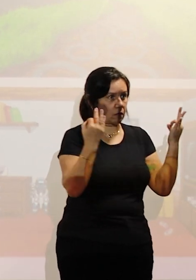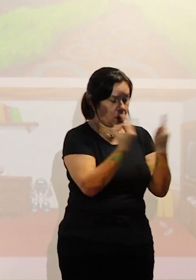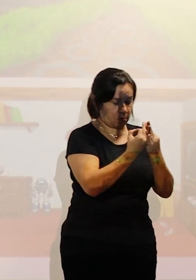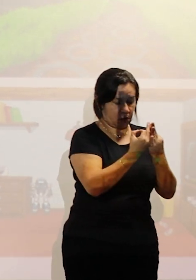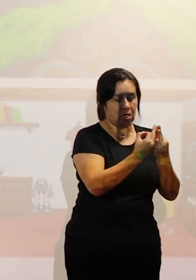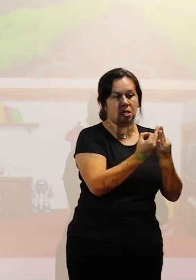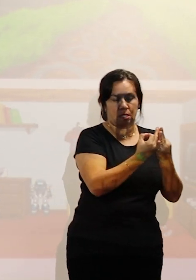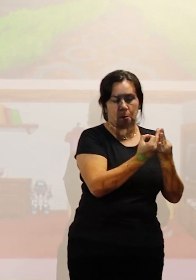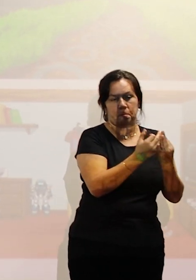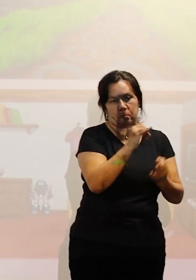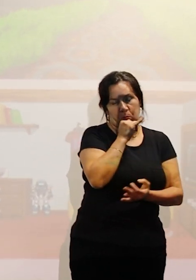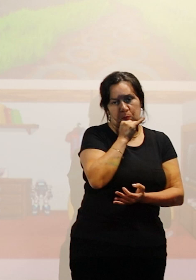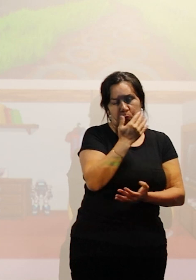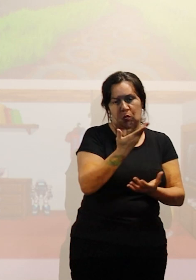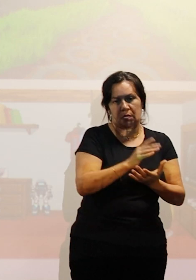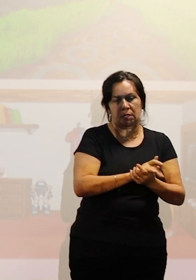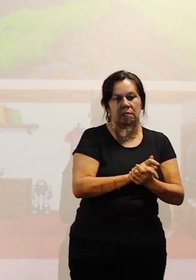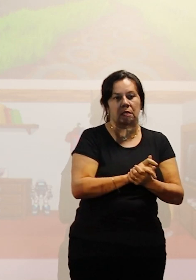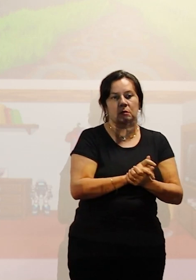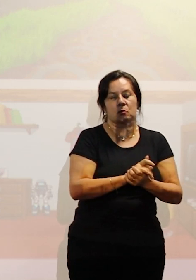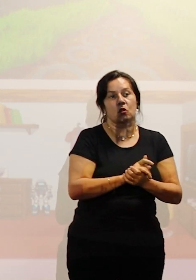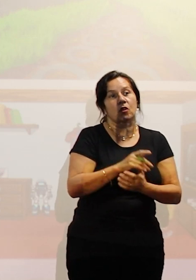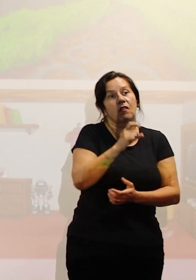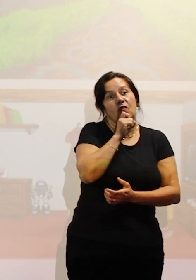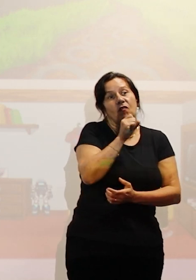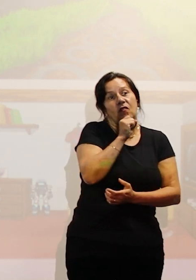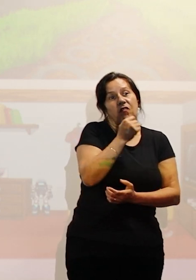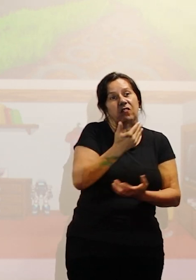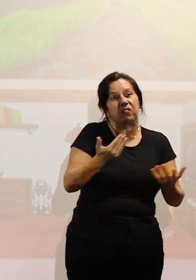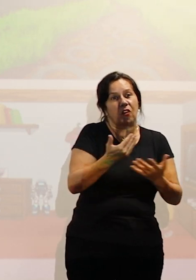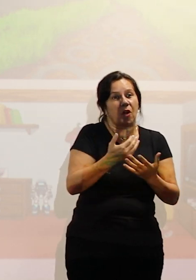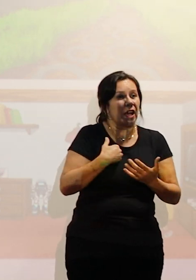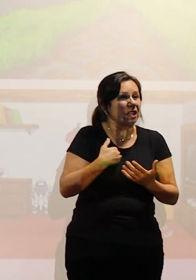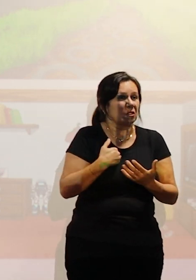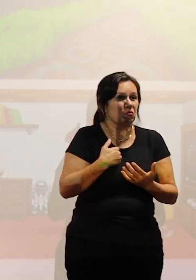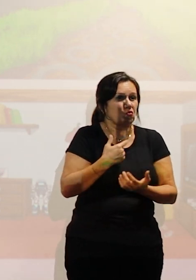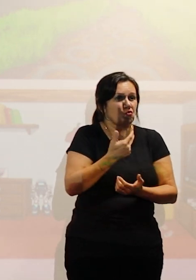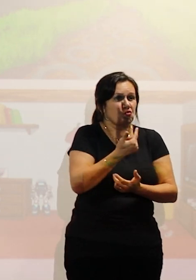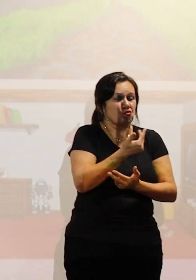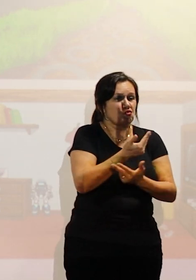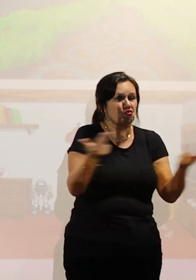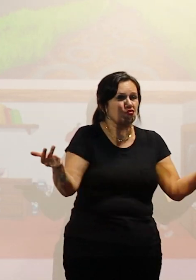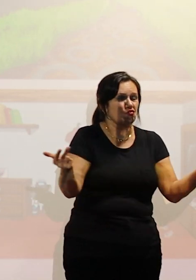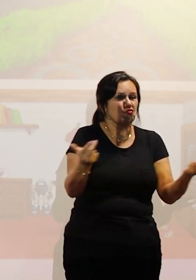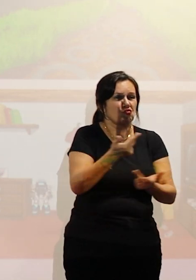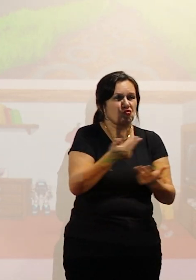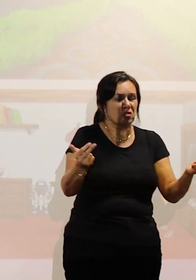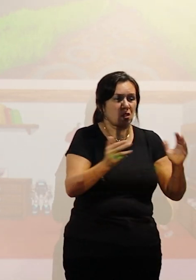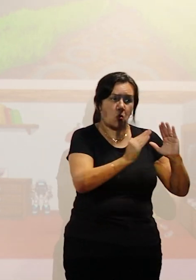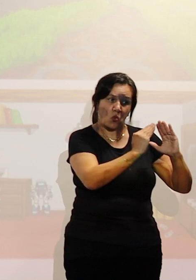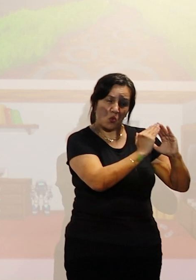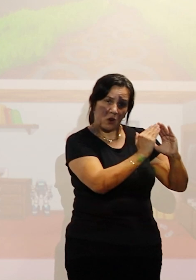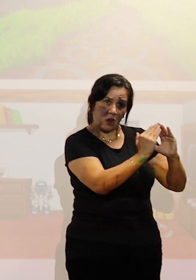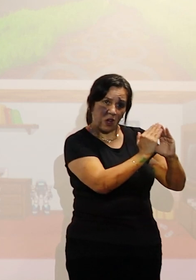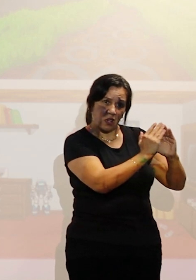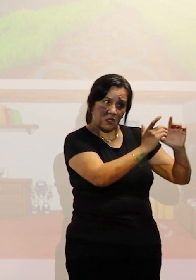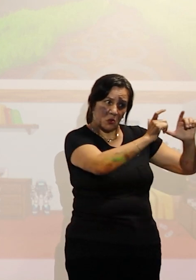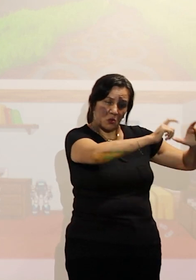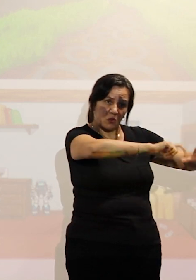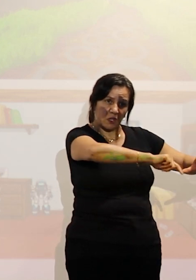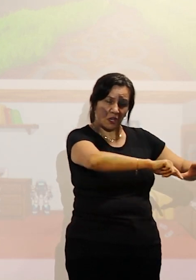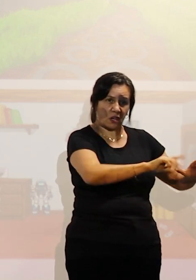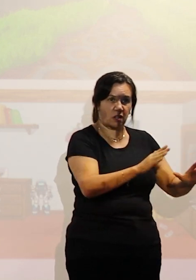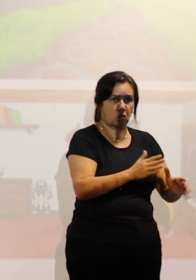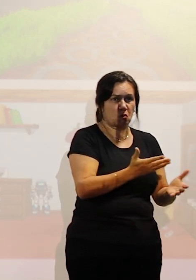entender que era, então assim, mas ao mesmo tempo é um quarto na avó dela, então não tinha tanta coisa dela, tinha algumas coisas, e era um quarto também de uma criança dos